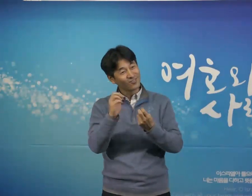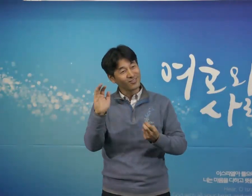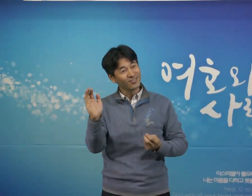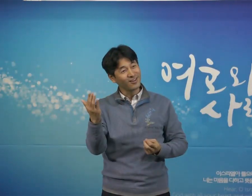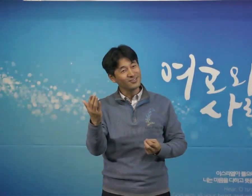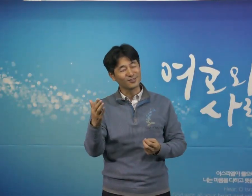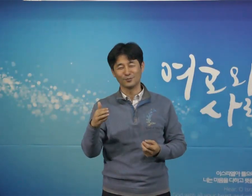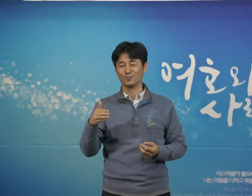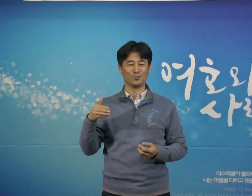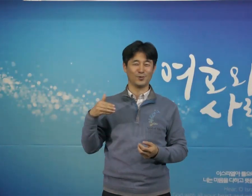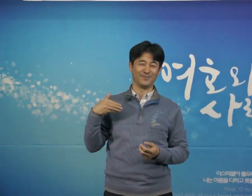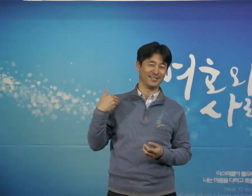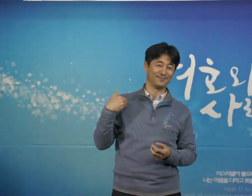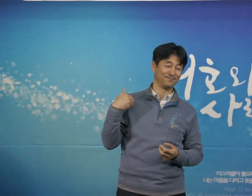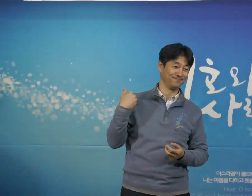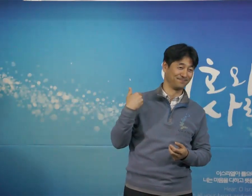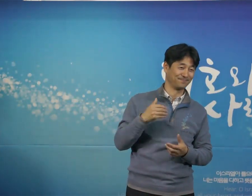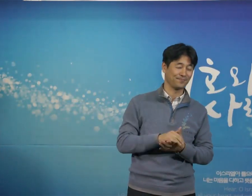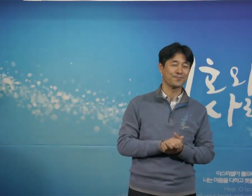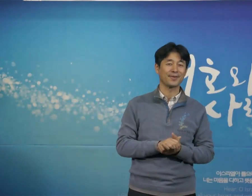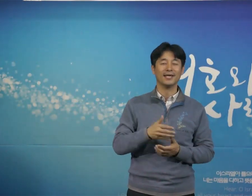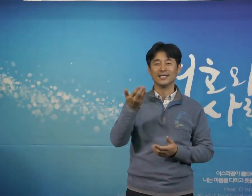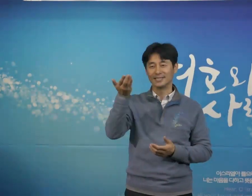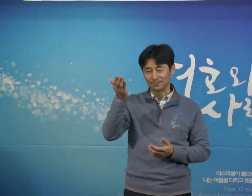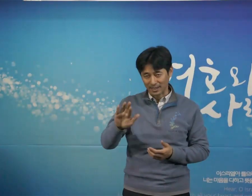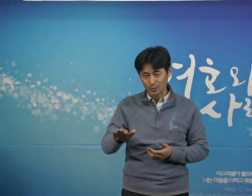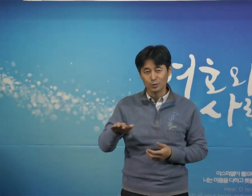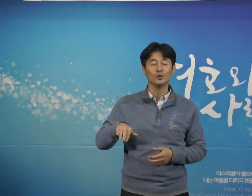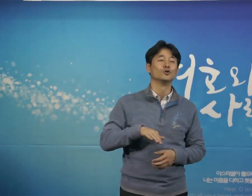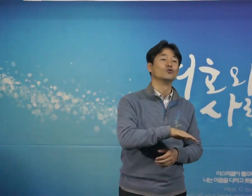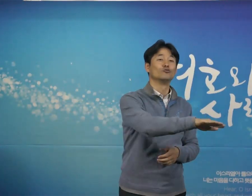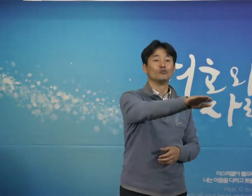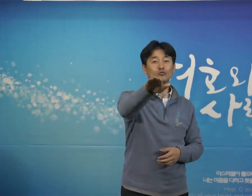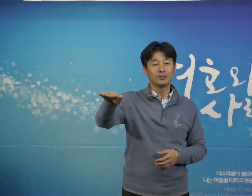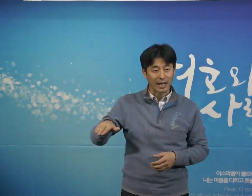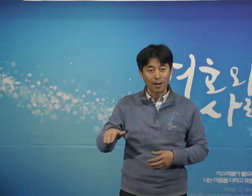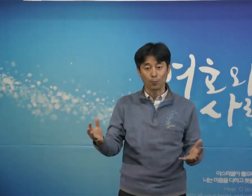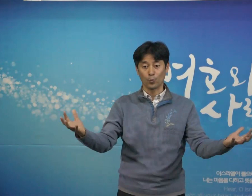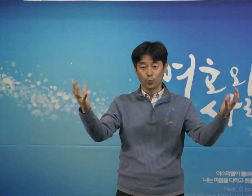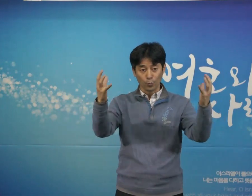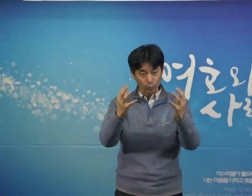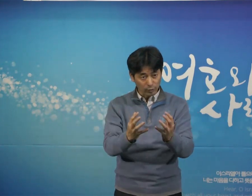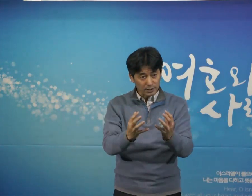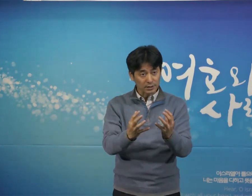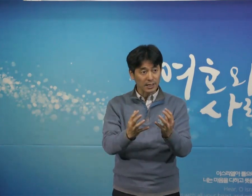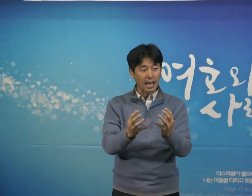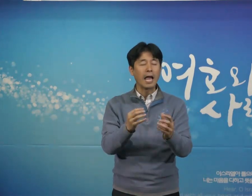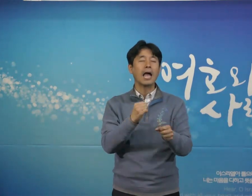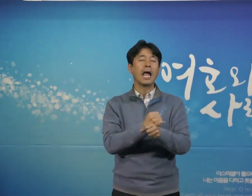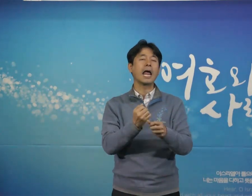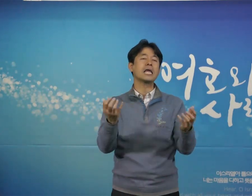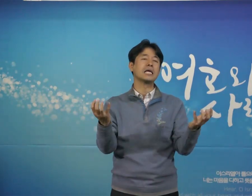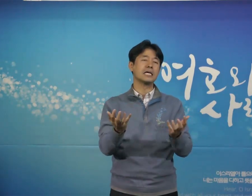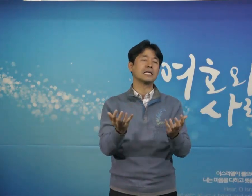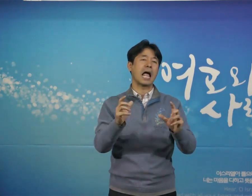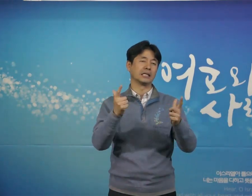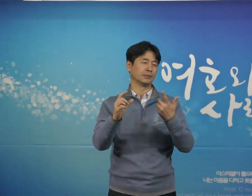앞으로 이 찬양 모임이 어떻게 될지 또 앞으로 어떤 모습으로 나타날지 우리는 알 수 없습니다. 그렇지만 우리가 모여서